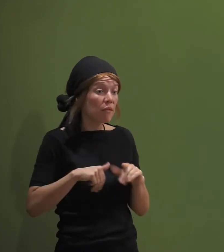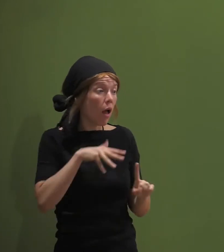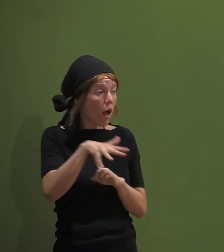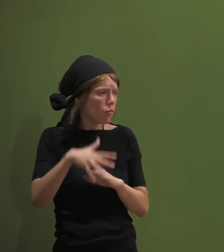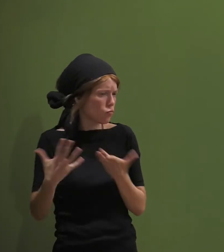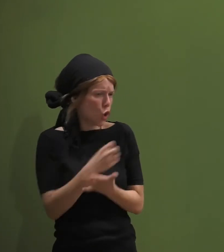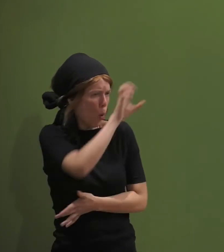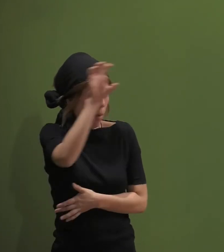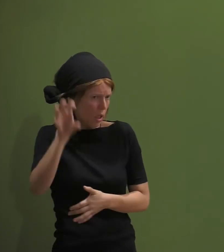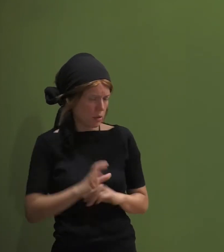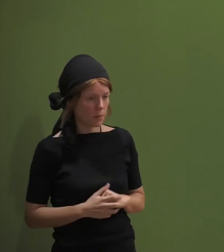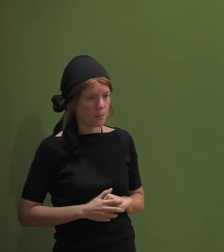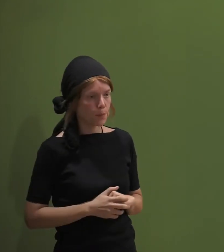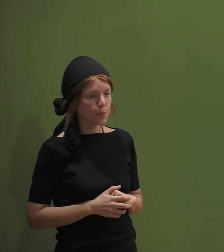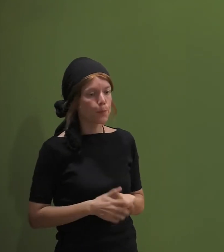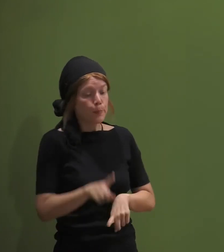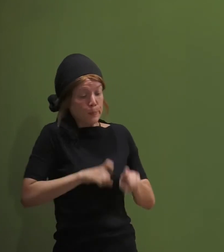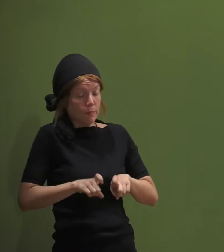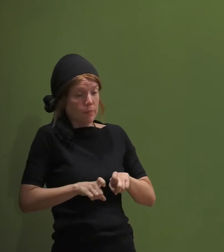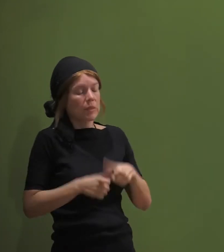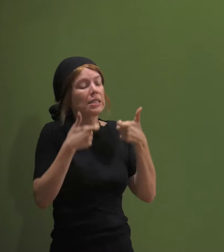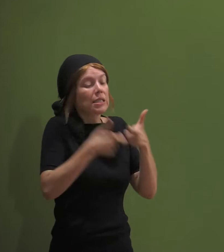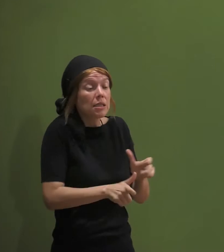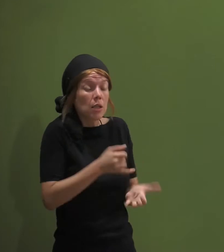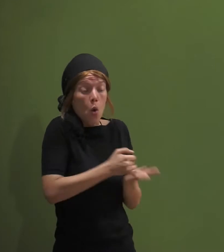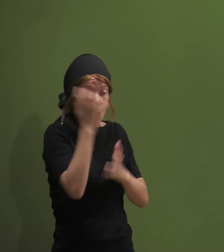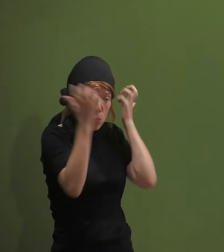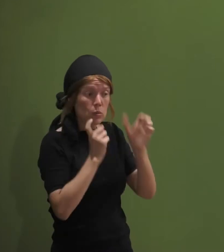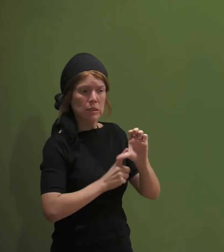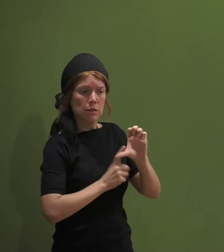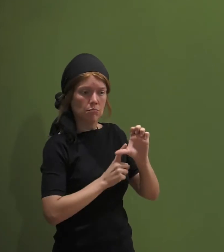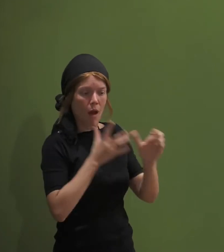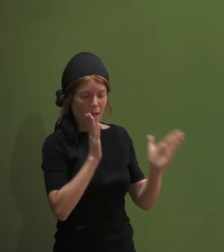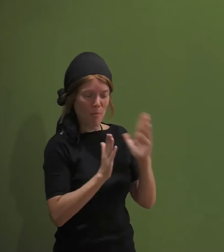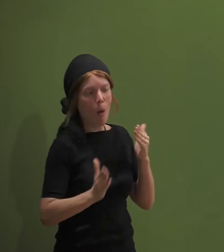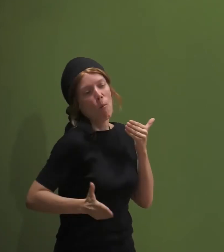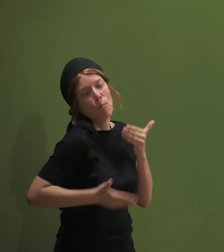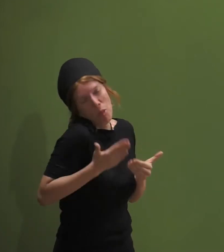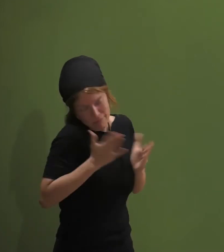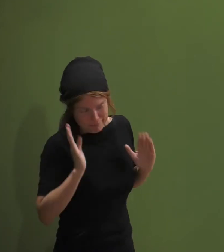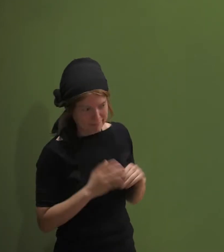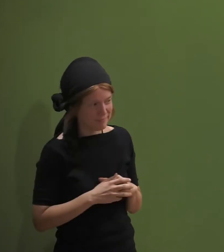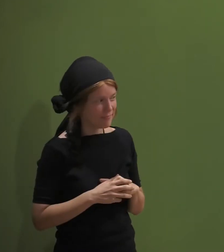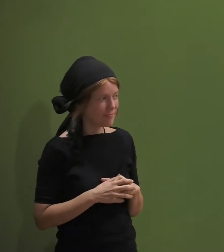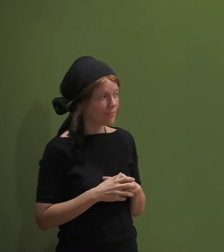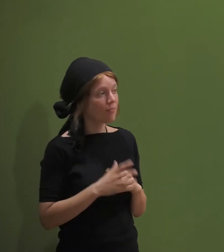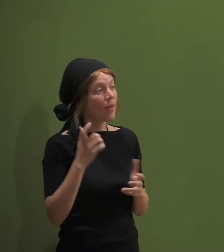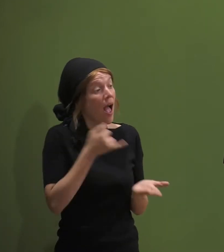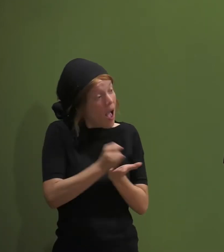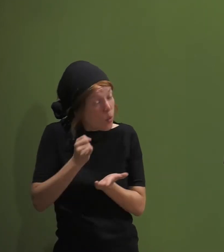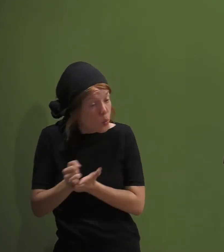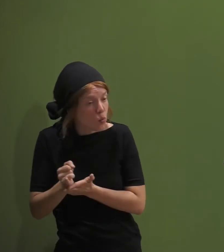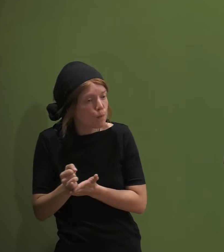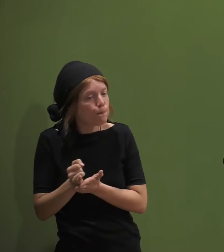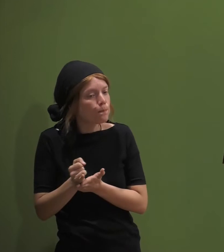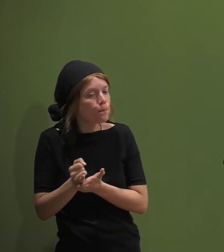en todos los países. Volviendo al sector agropecuario extremeño, hemos entrado en su era moderna, por llamarlo de alguna manera. En la agricultura